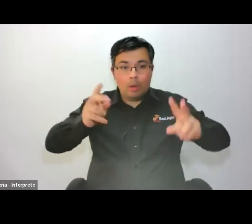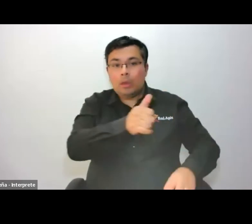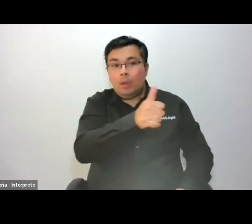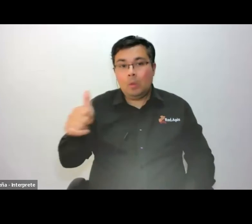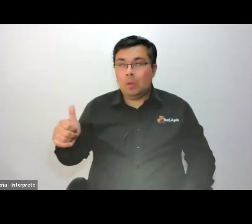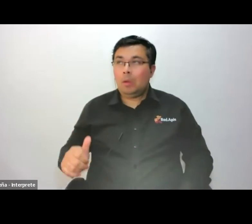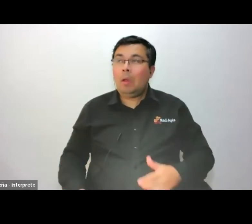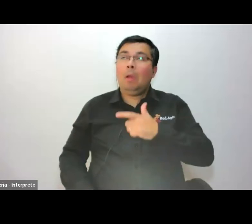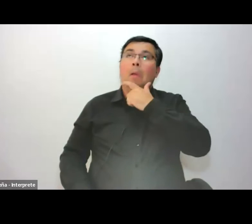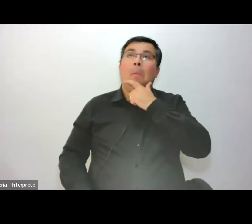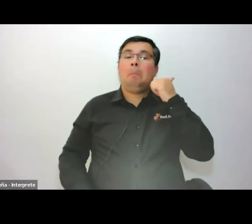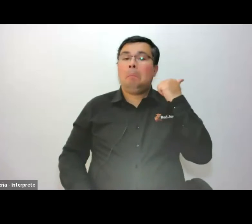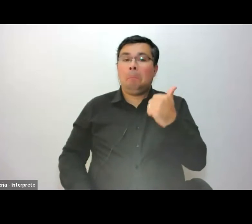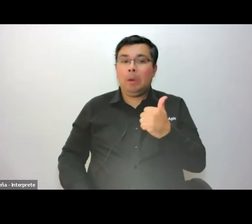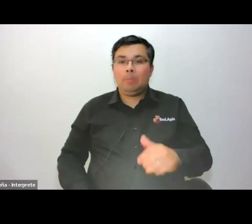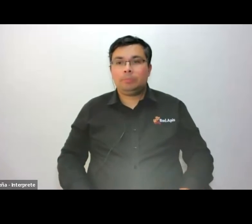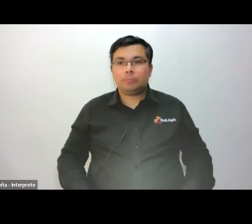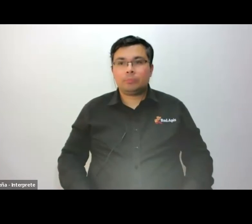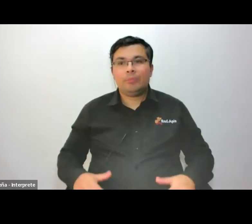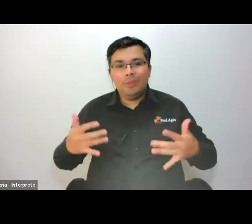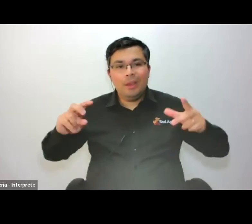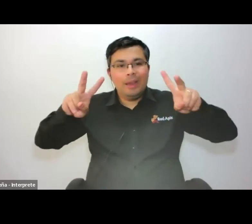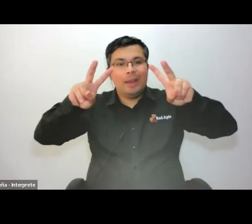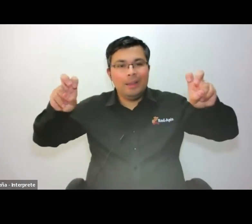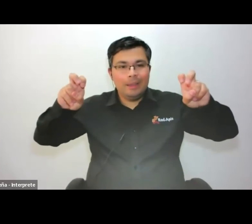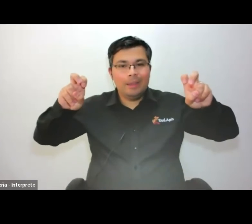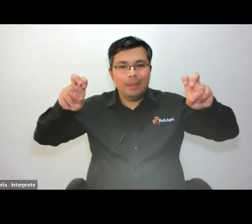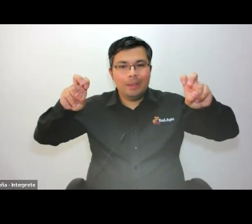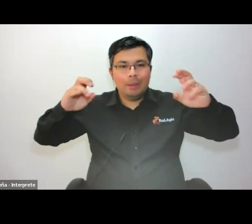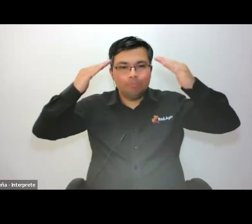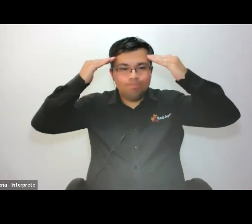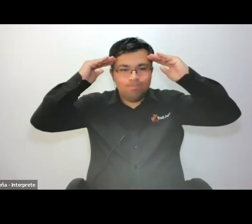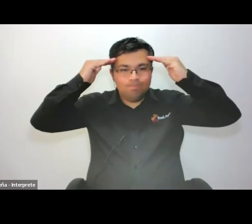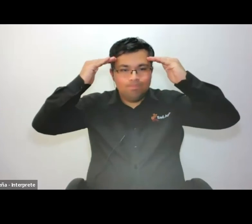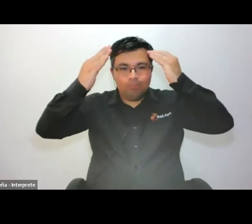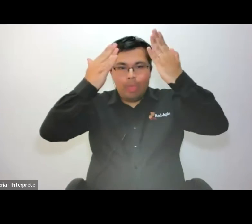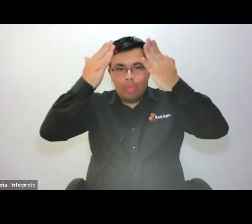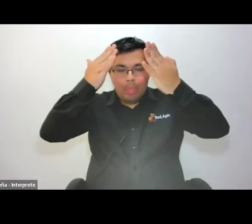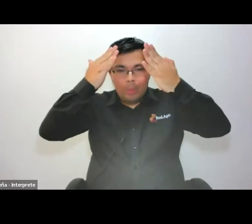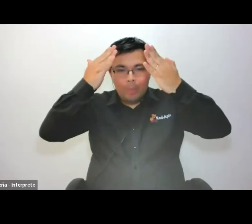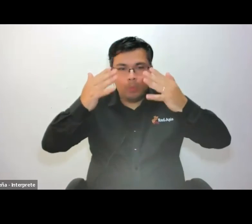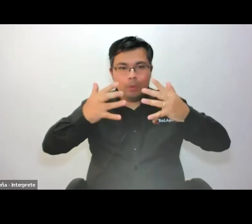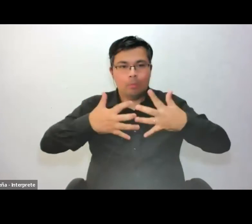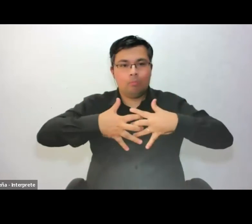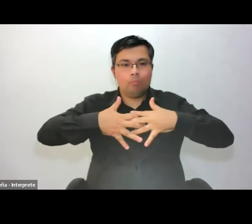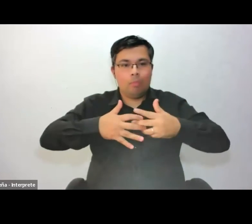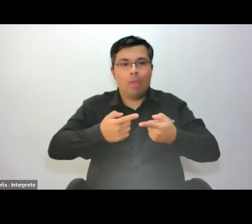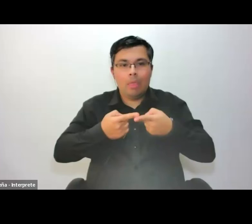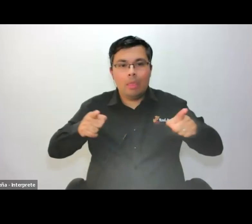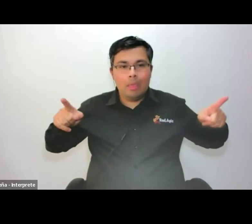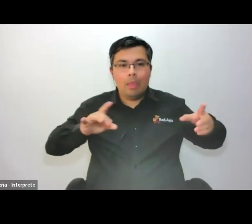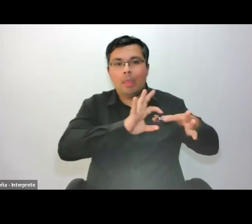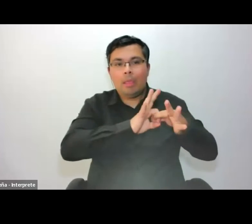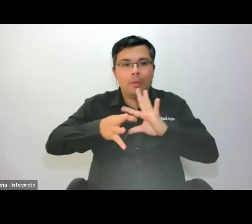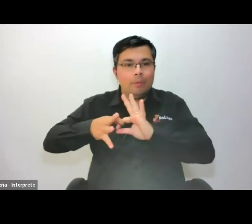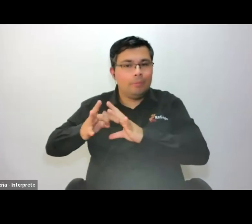pertinente. Bueno, en el caso de neurodivergencia, que es la manera comunitaria de hablar de autismo, déficit